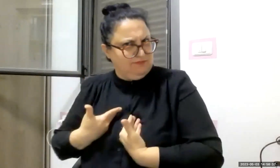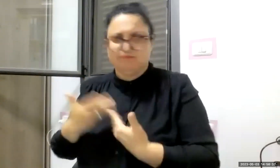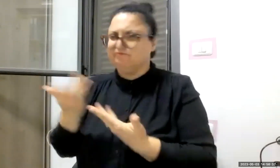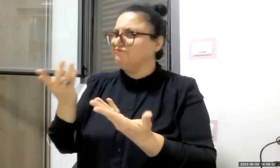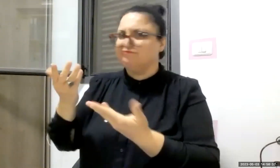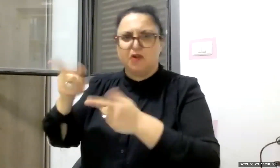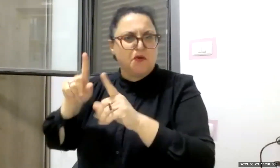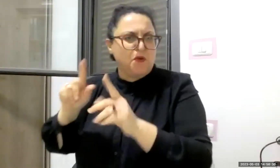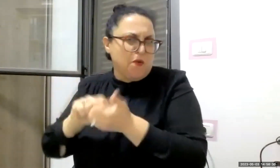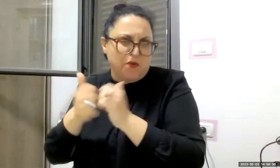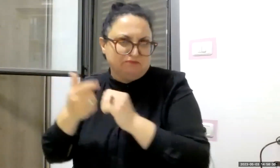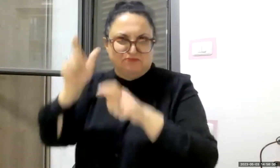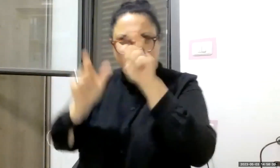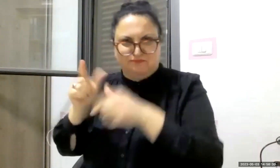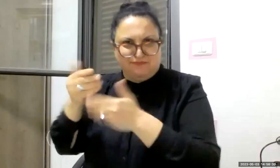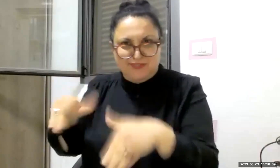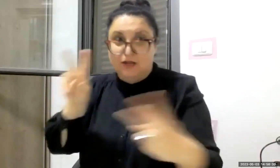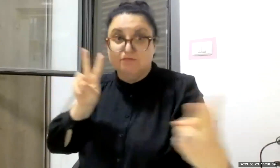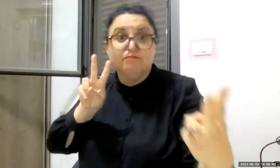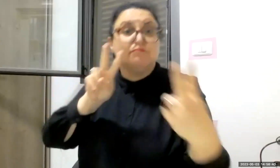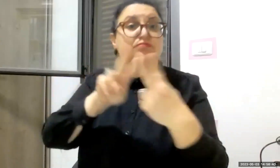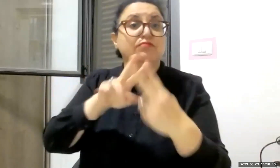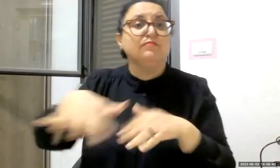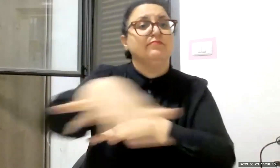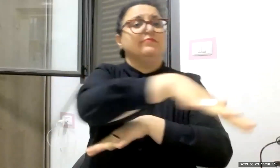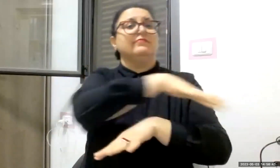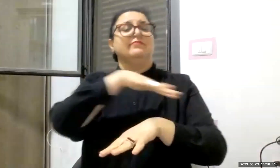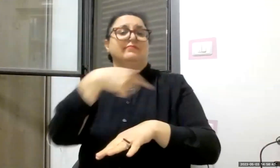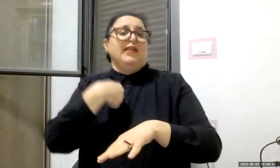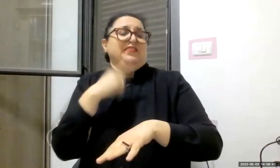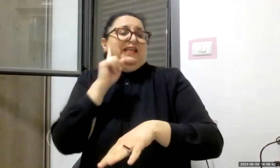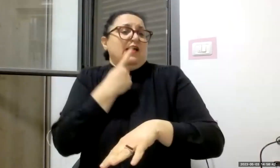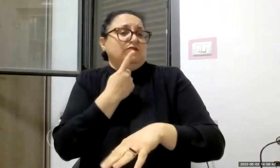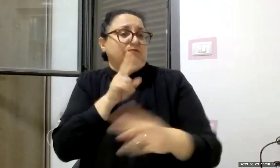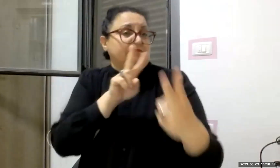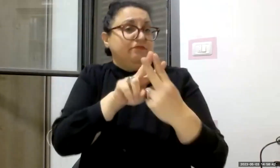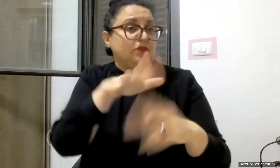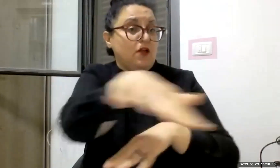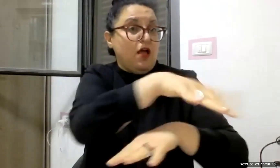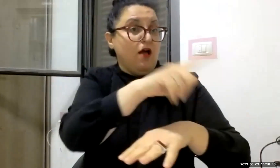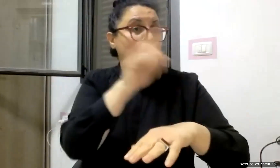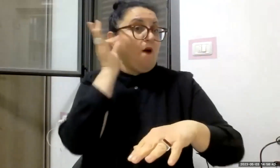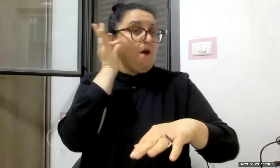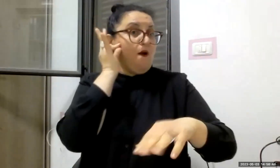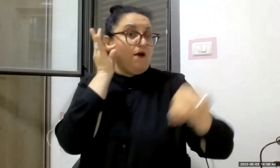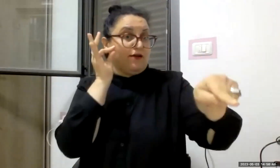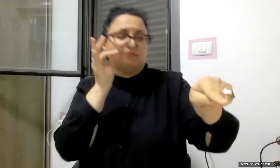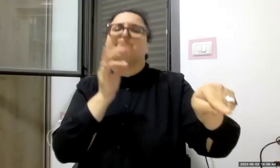כאישה חרשת, או אנשים עם מוגבלות, באים במגע עם האדם